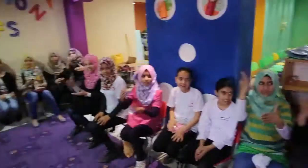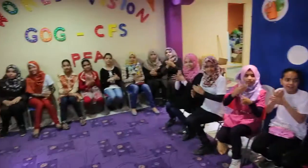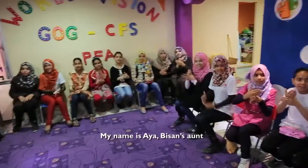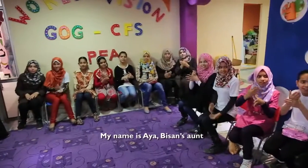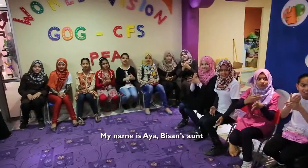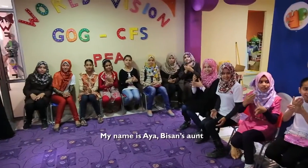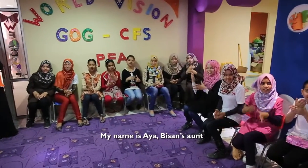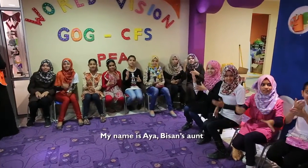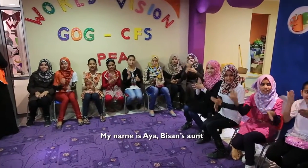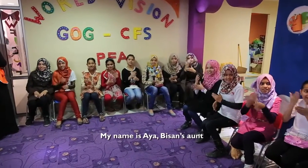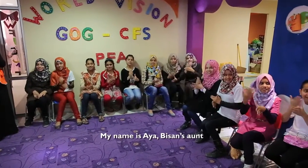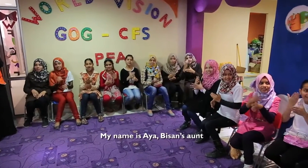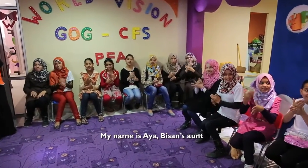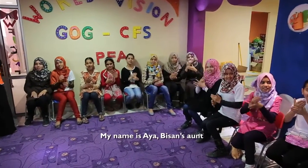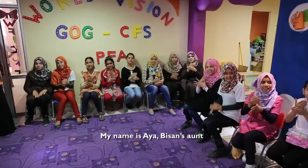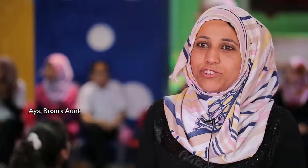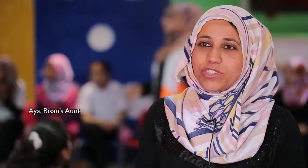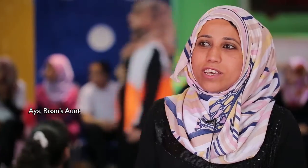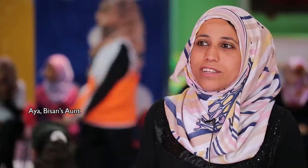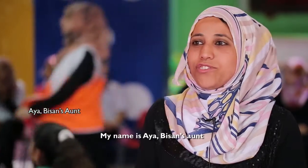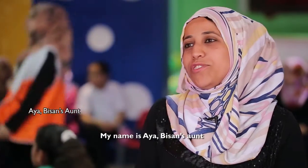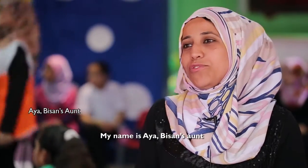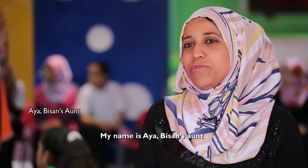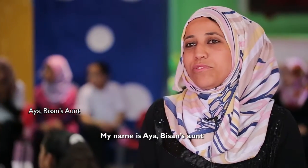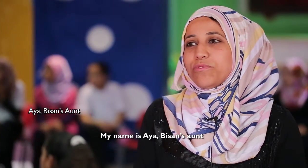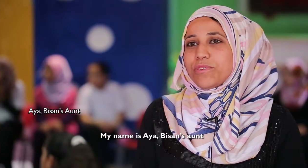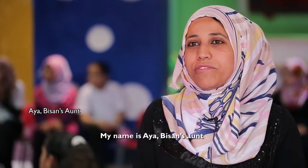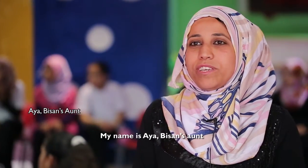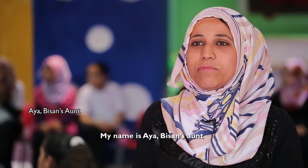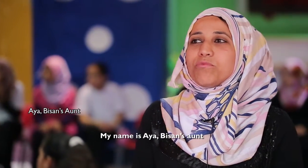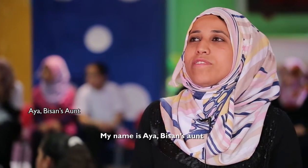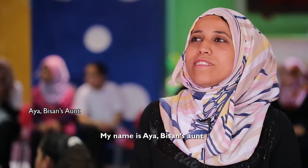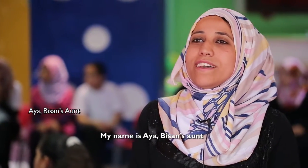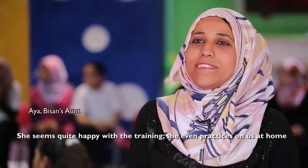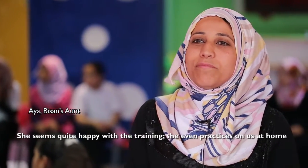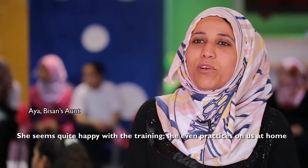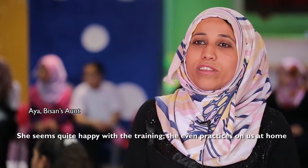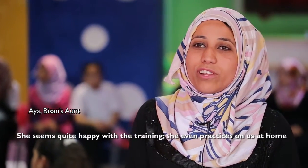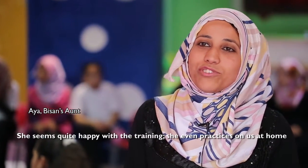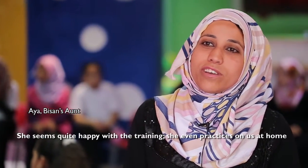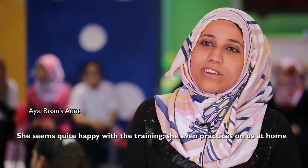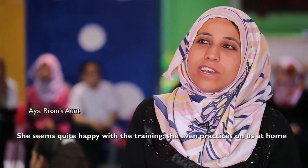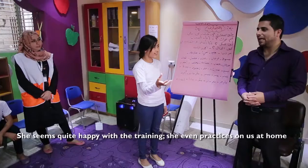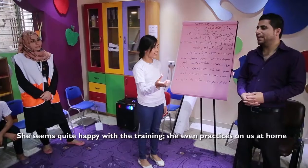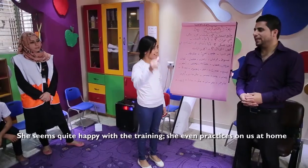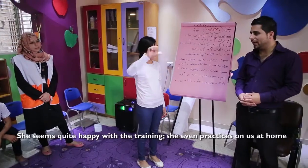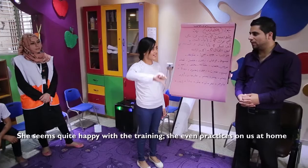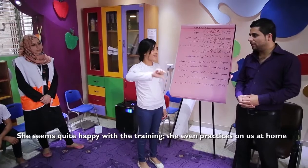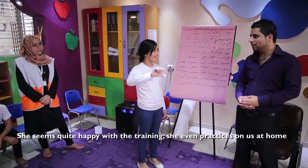أنا اسمي آية، عمتها لبسان. جيت هان عشان أشوف إنه كيف هي متواصلة هان بلغة الإشارة. بتيجي في البيت